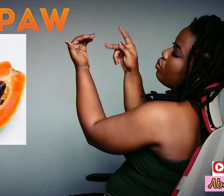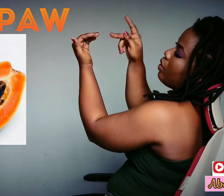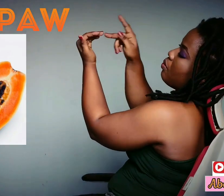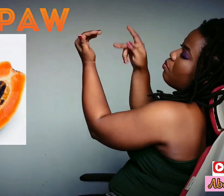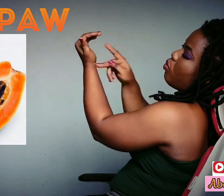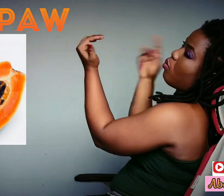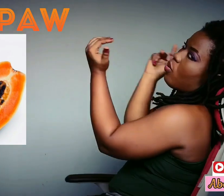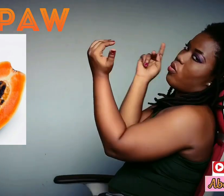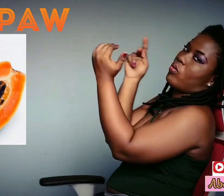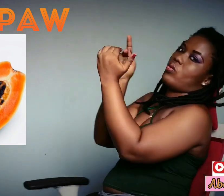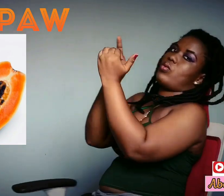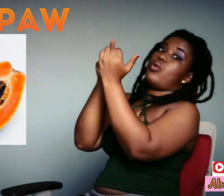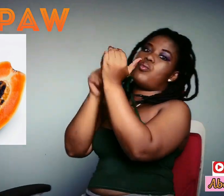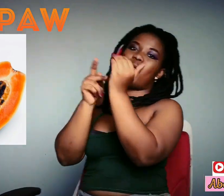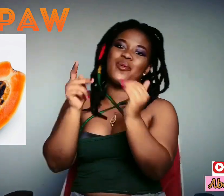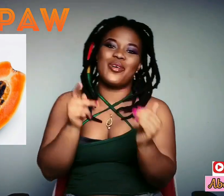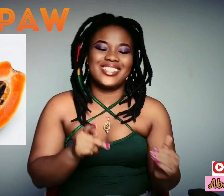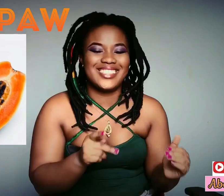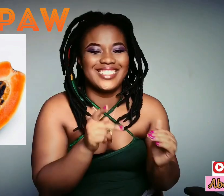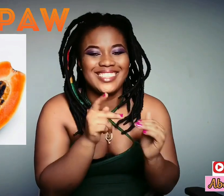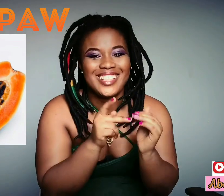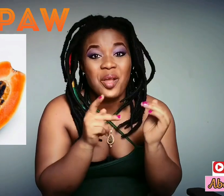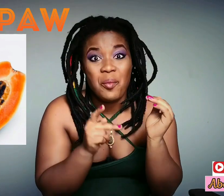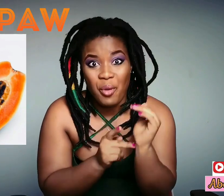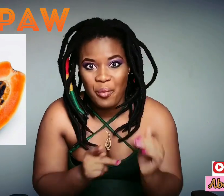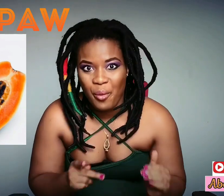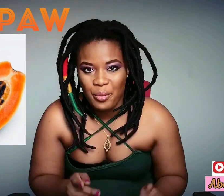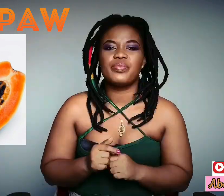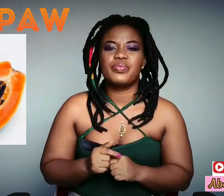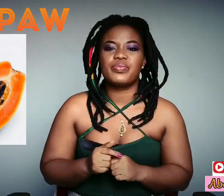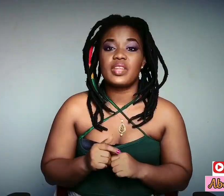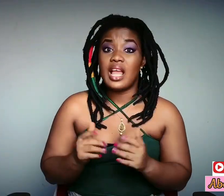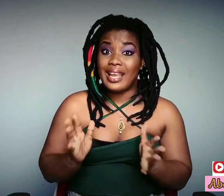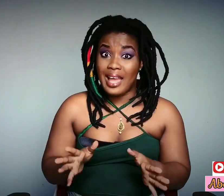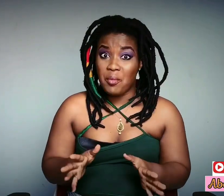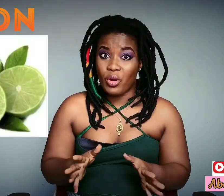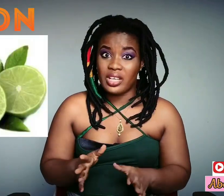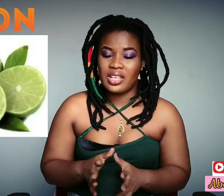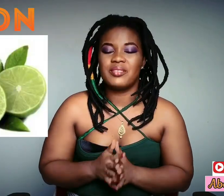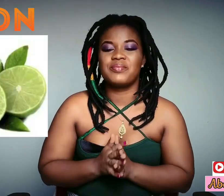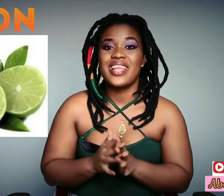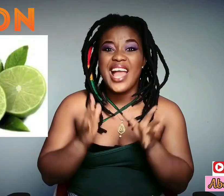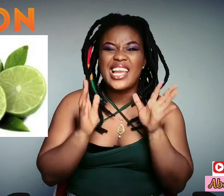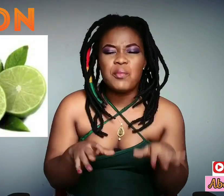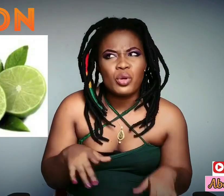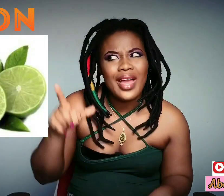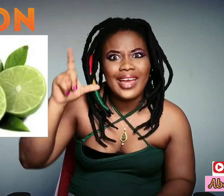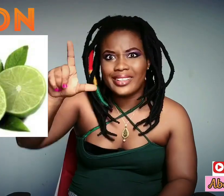Pawpaw. Yeah? Pawpaw. Pawpaw. Pawpaw. Lemon. Lemon